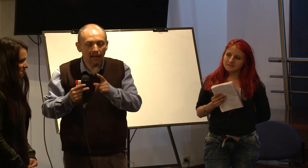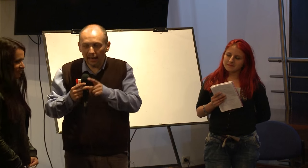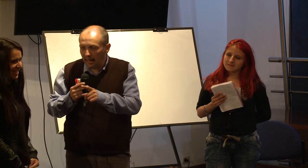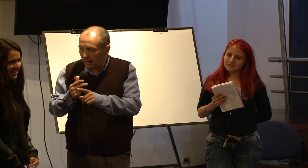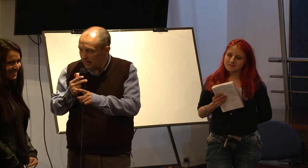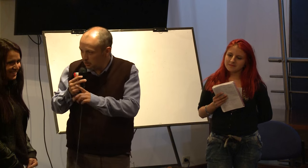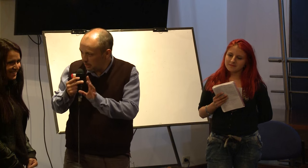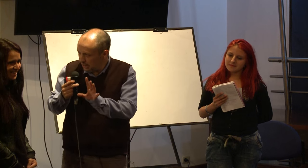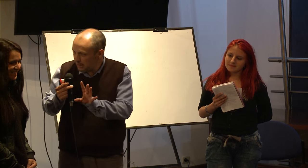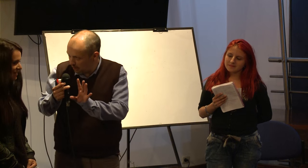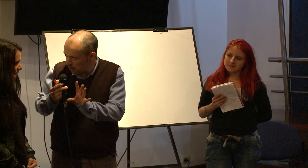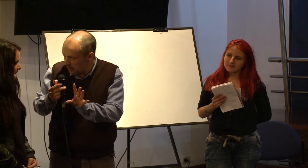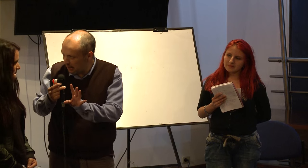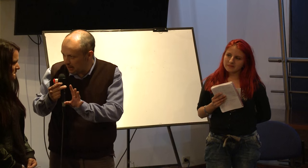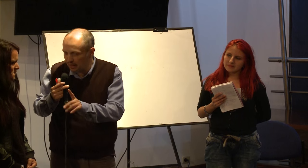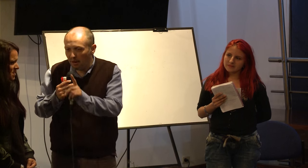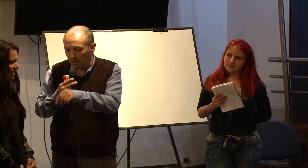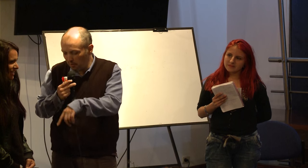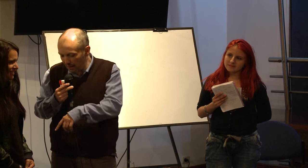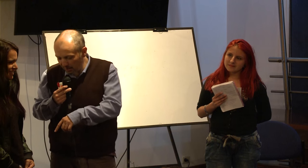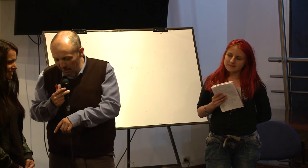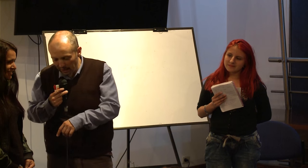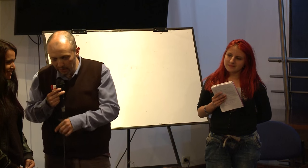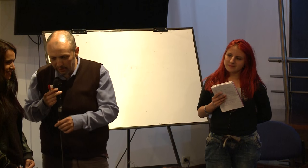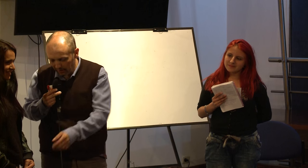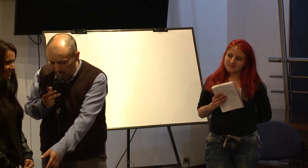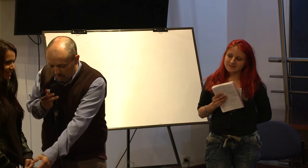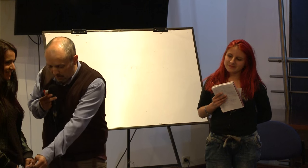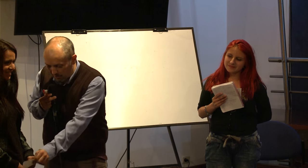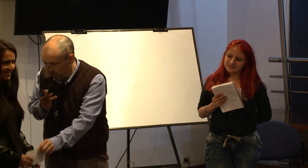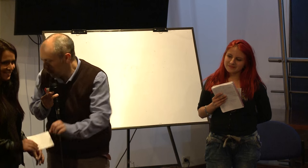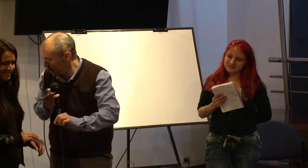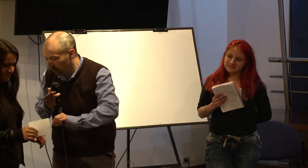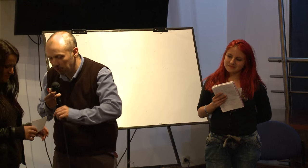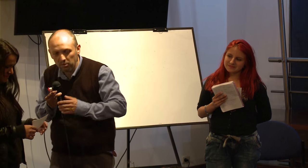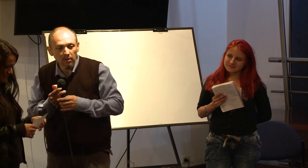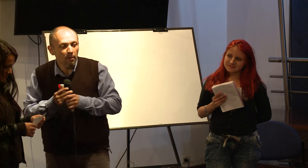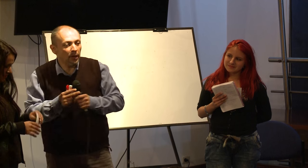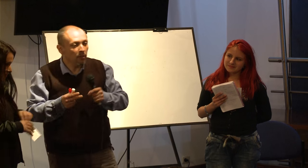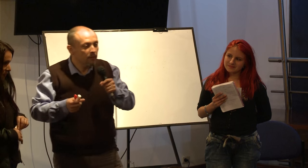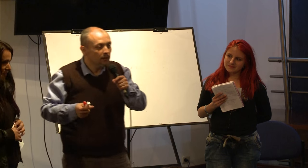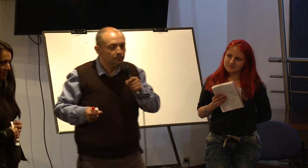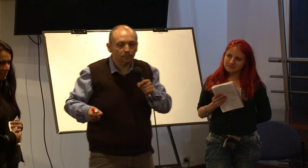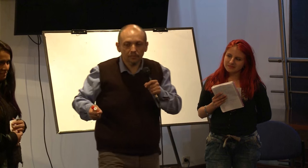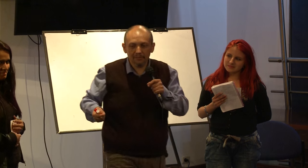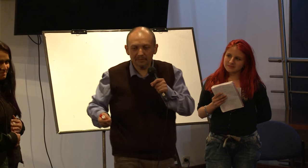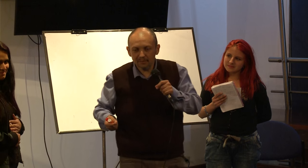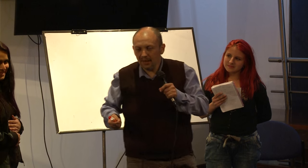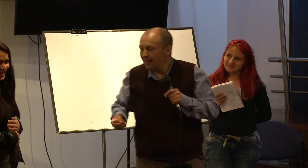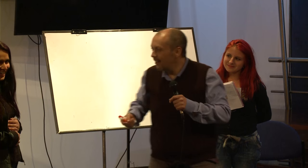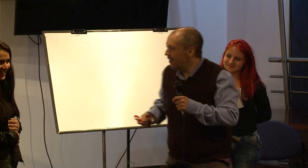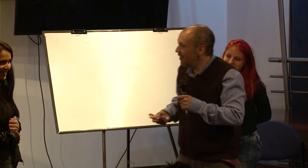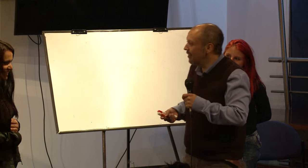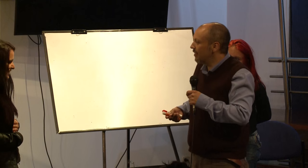Entonces, Angélica, tú entendiste, tú dices que entendiste. Ahora tú me vas a contestar la pregunta. No dejes ver tu foto por si de pronto eso. Pero,